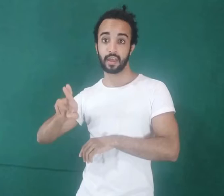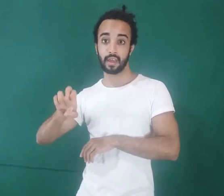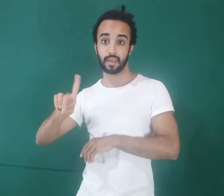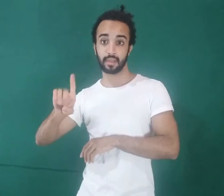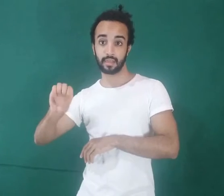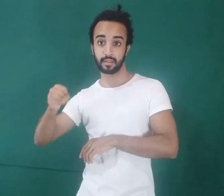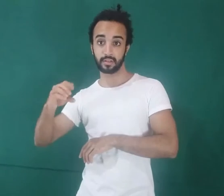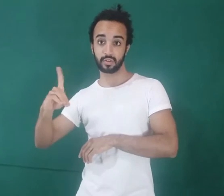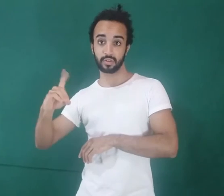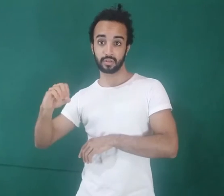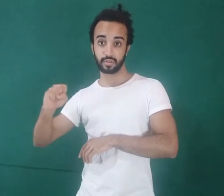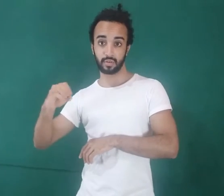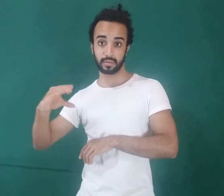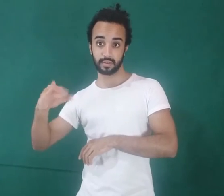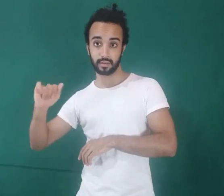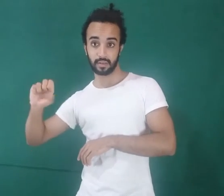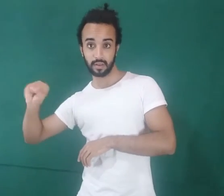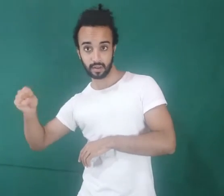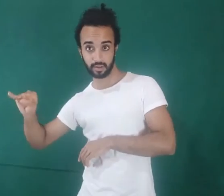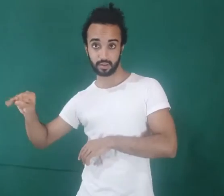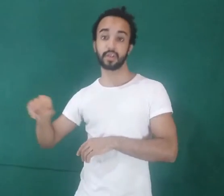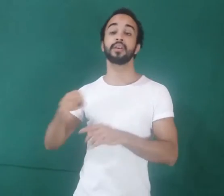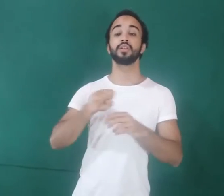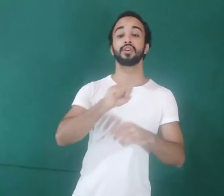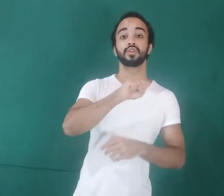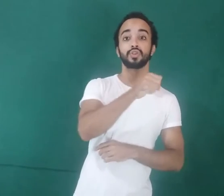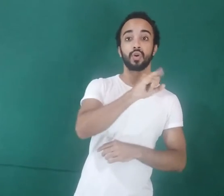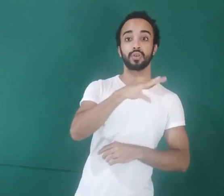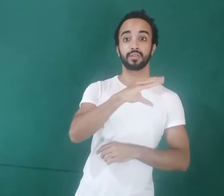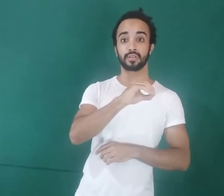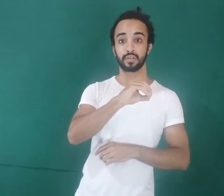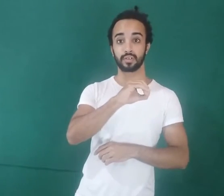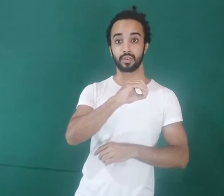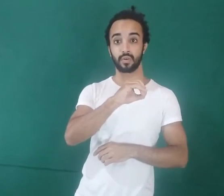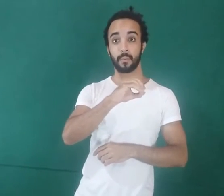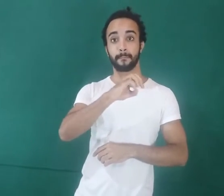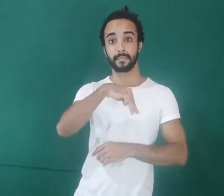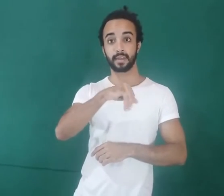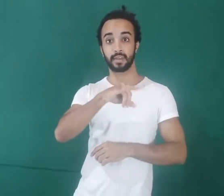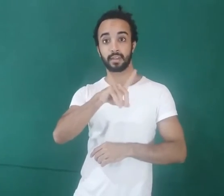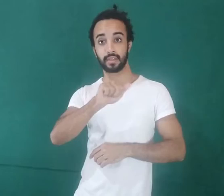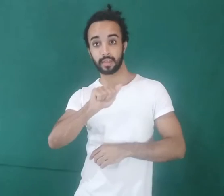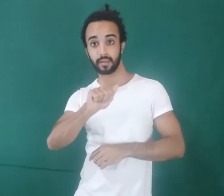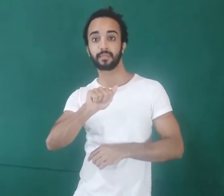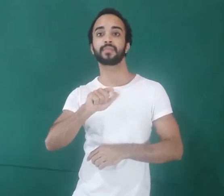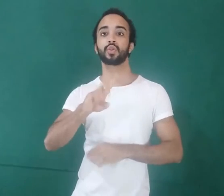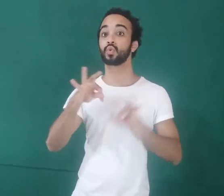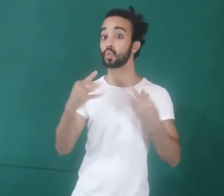media. Redes sociais era como a gente falou ali no comecinho. Redes sociais, tudo é rede social, seus amigos, seu trabalho,